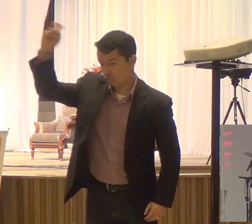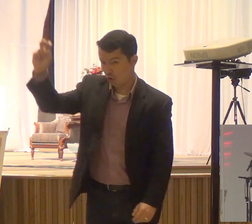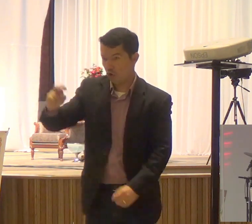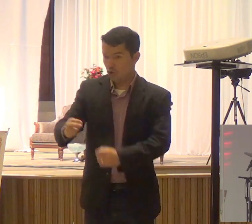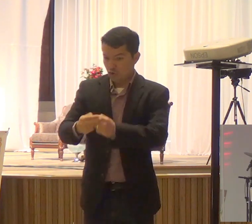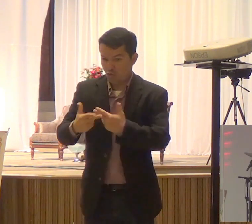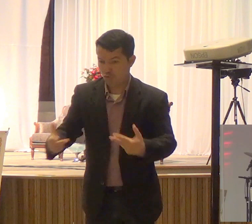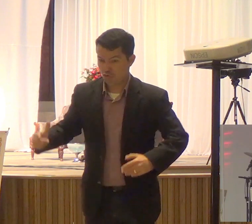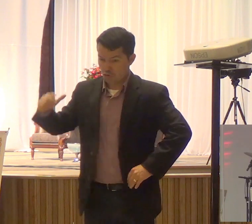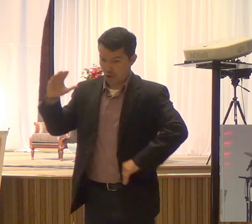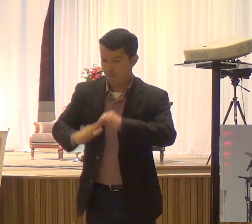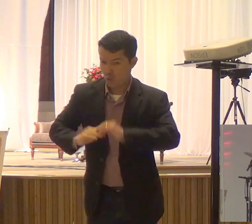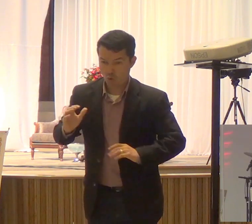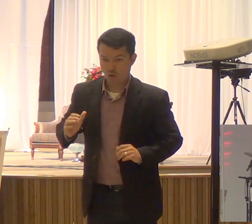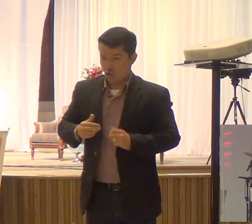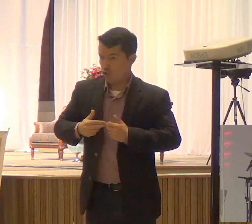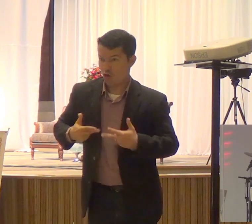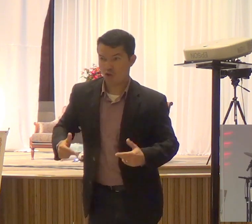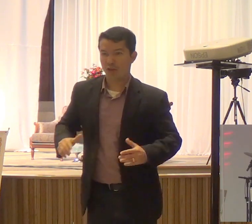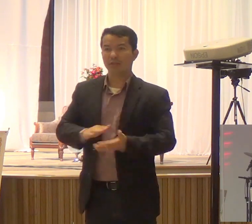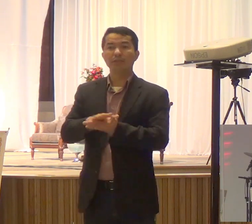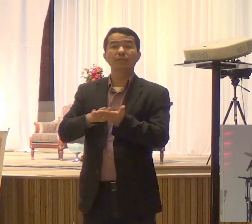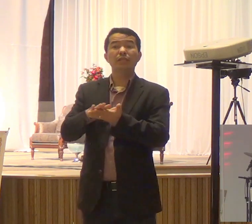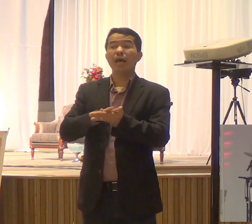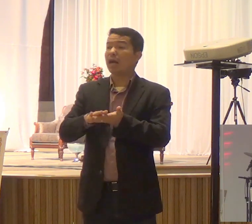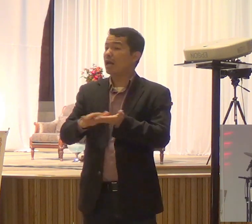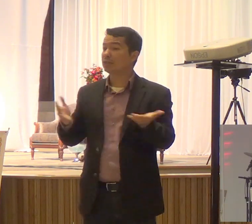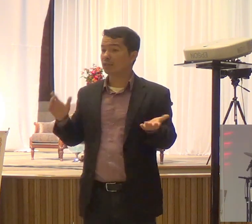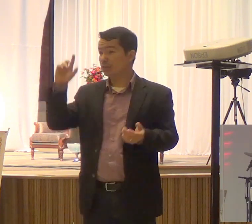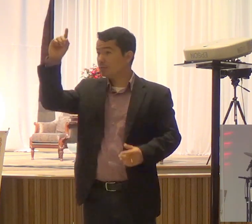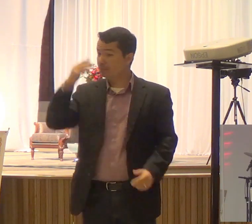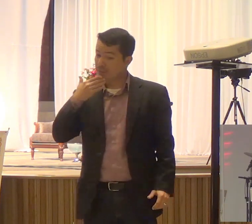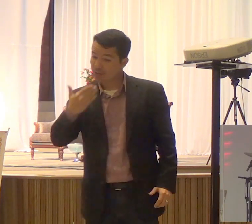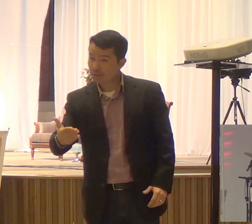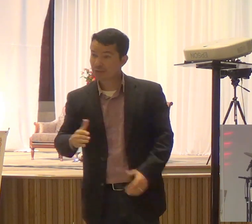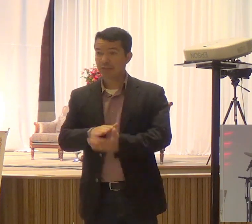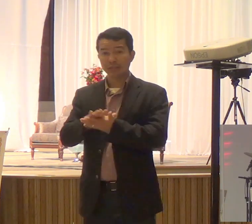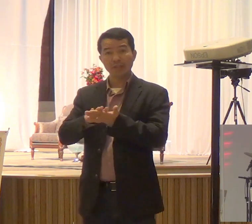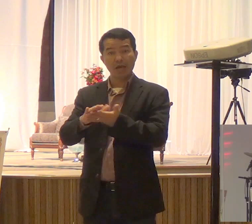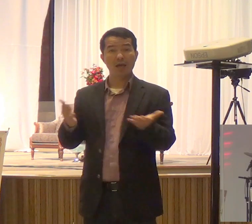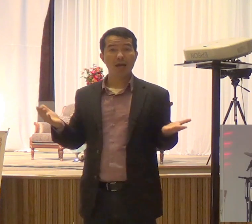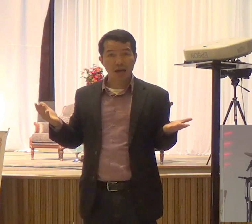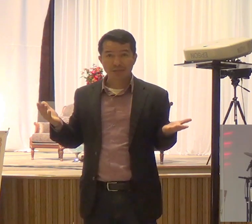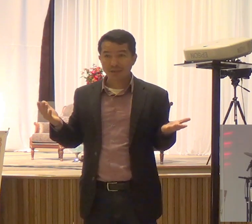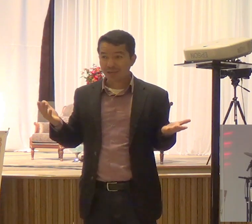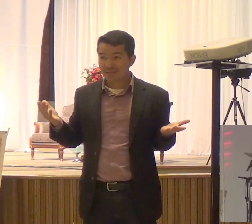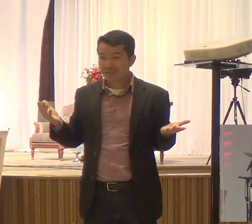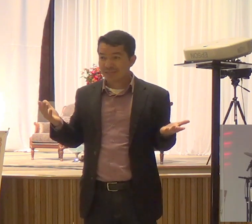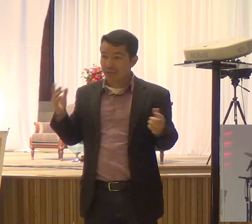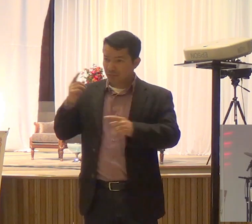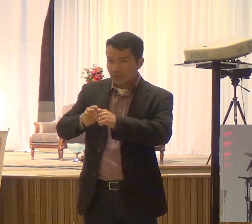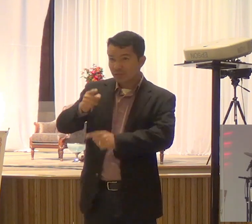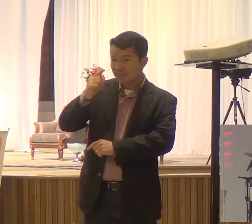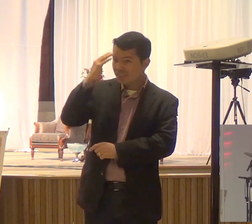Ezequiel usa a palavra estaca, e os comentaristas vão dizer que estaca podia ser um pino colocado na parede, que